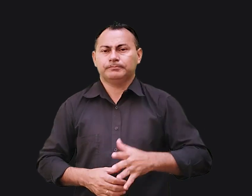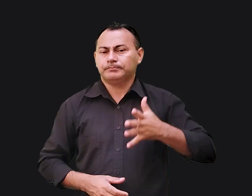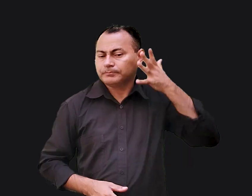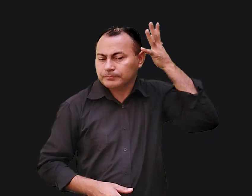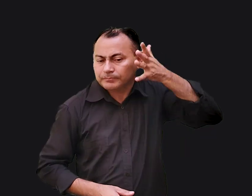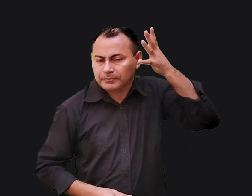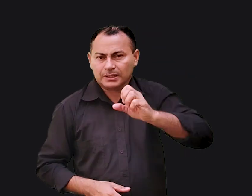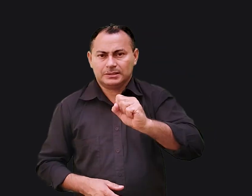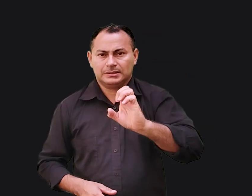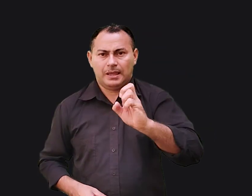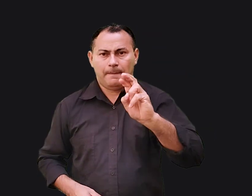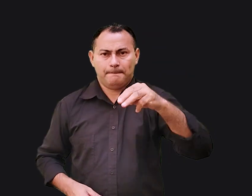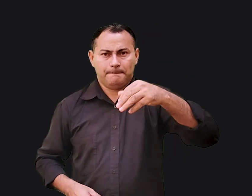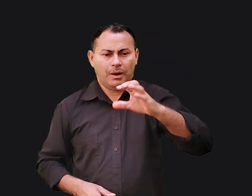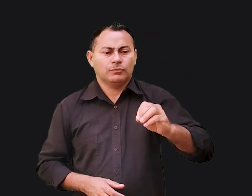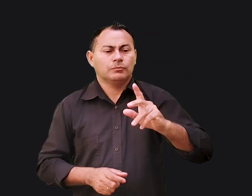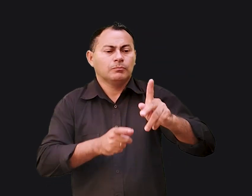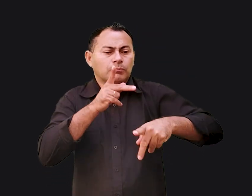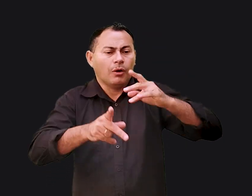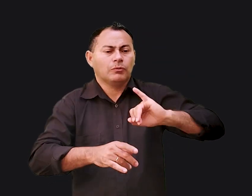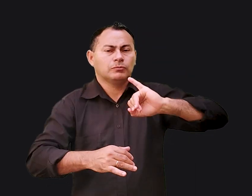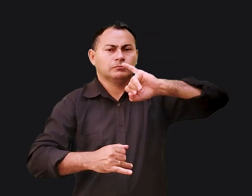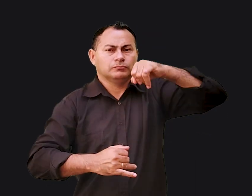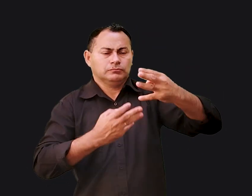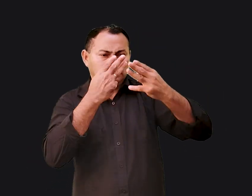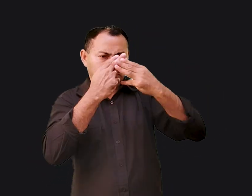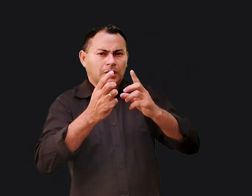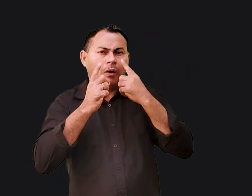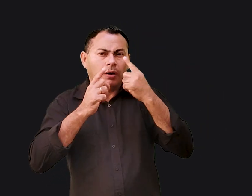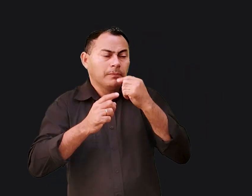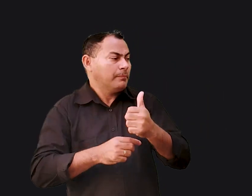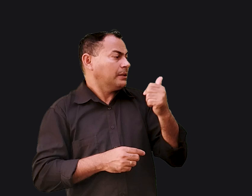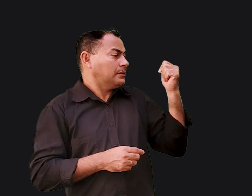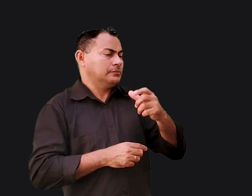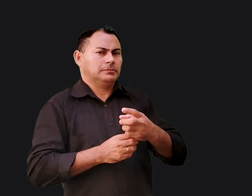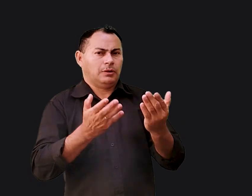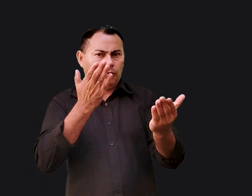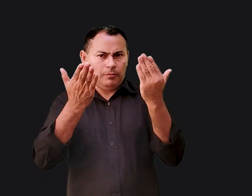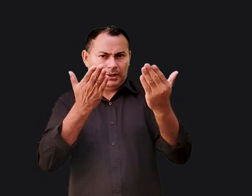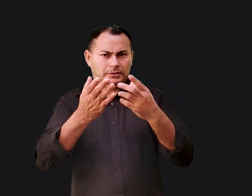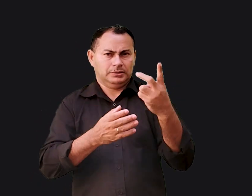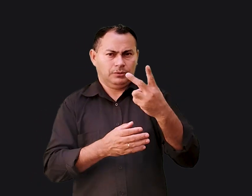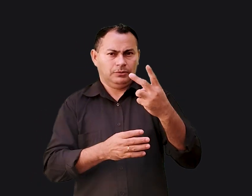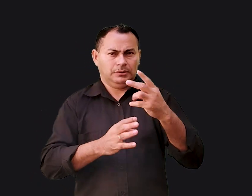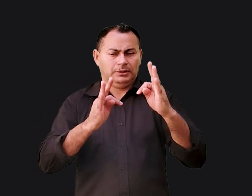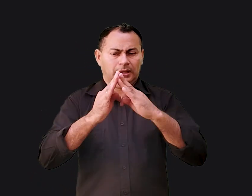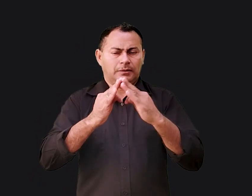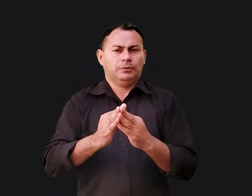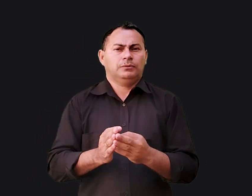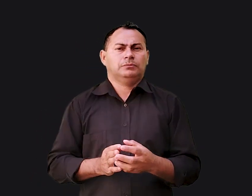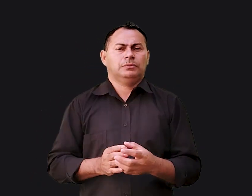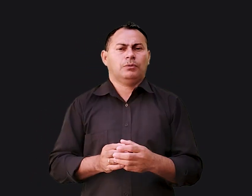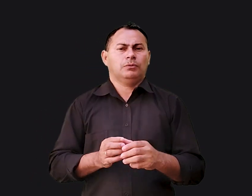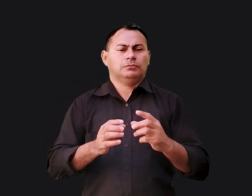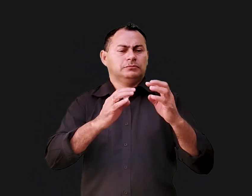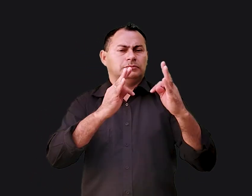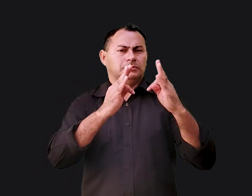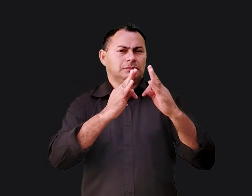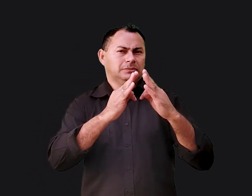sermão tratou do fato do povo de Judá estar olhando para trás, comparando o segundo templo com o templo de Salomão. Alguns,